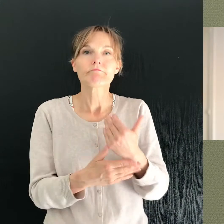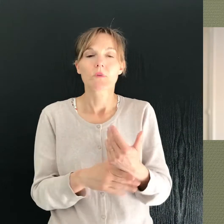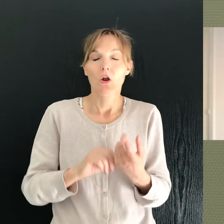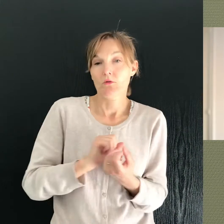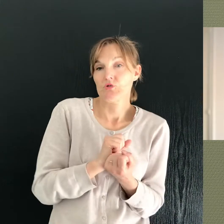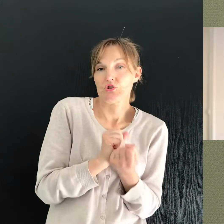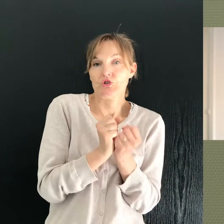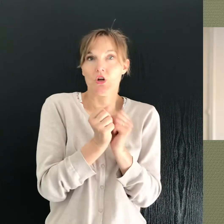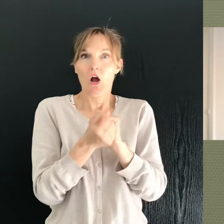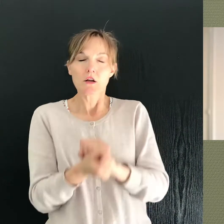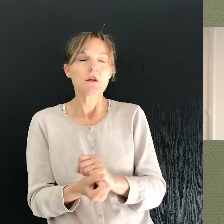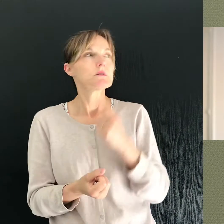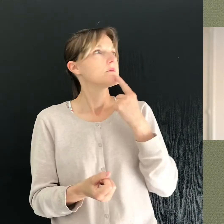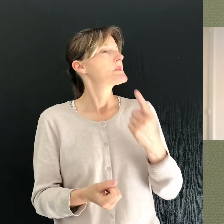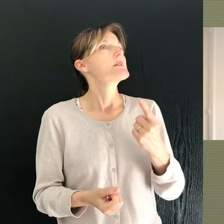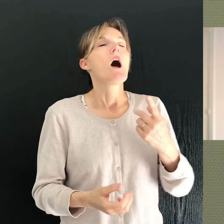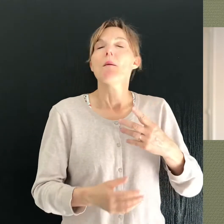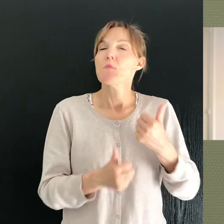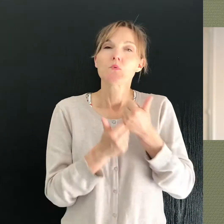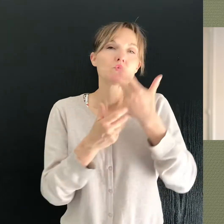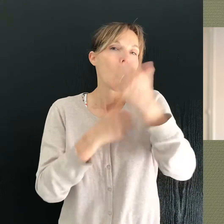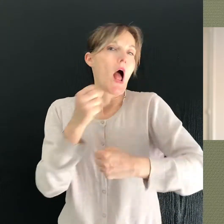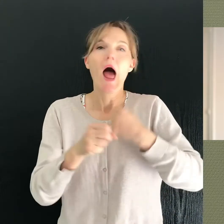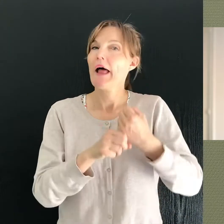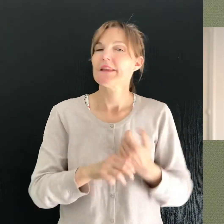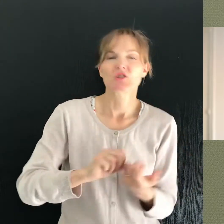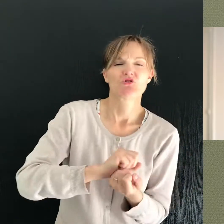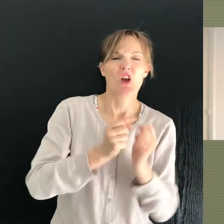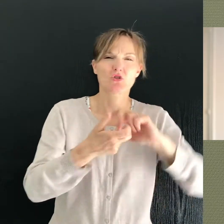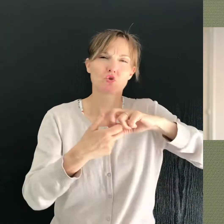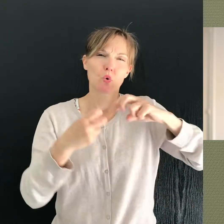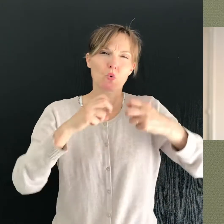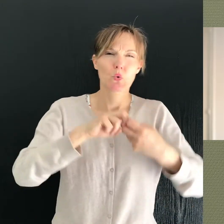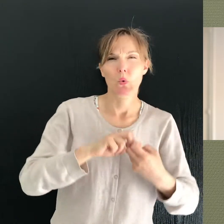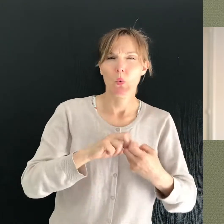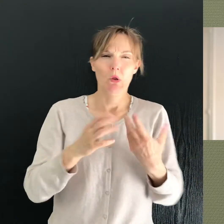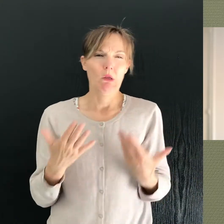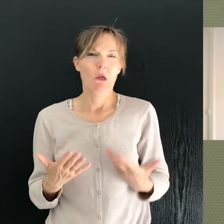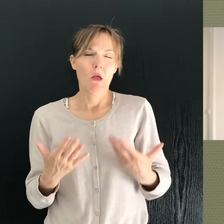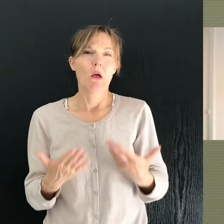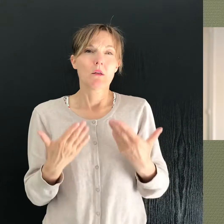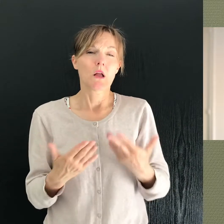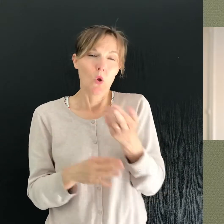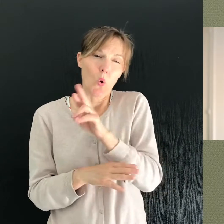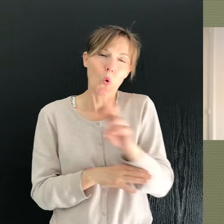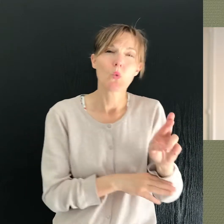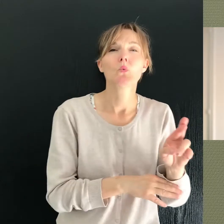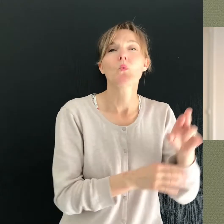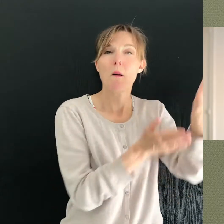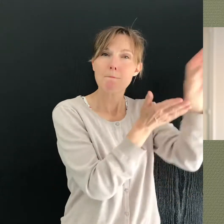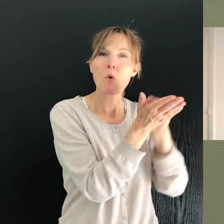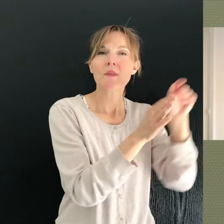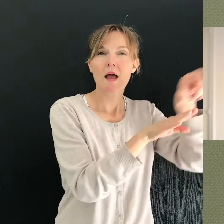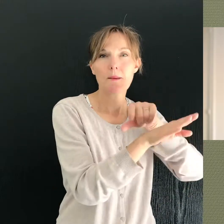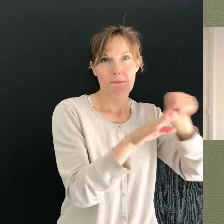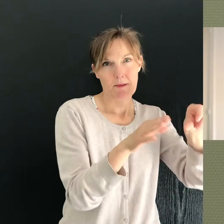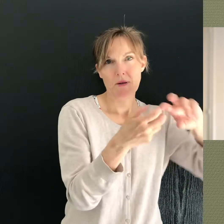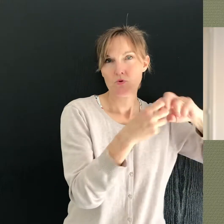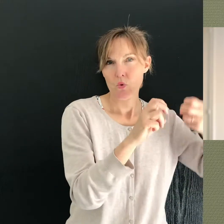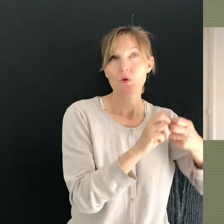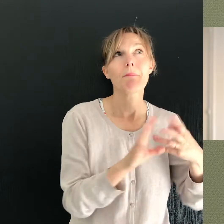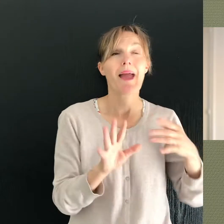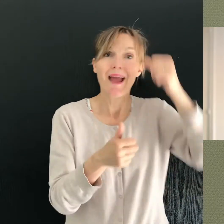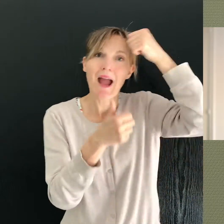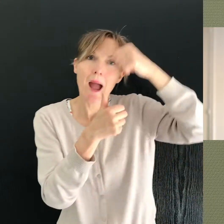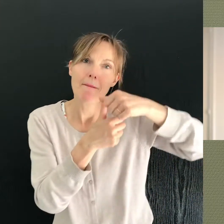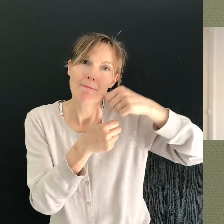de remise en cause du système actuel jusqu'à ce qu'on revienne à la structure biblique de l'Église. Mais rappelons-nous toujours,